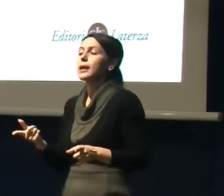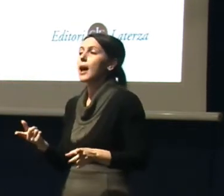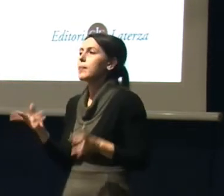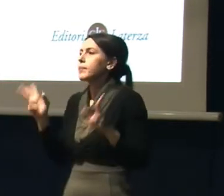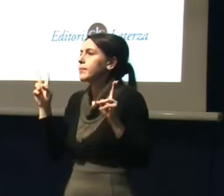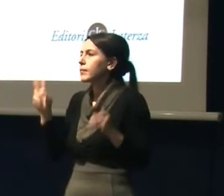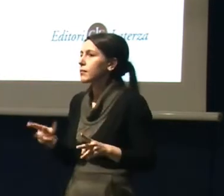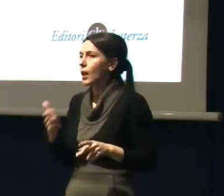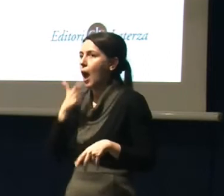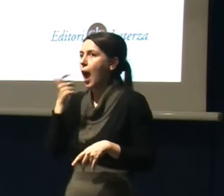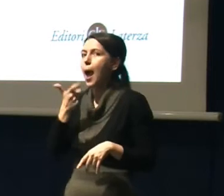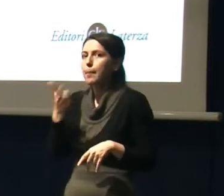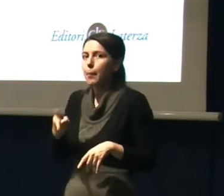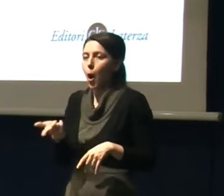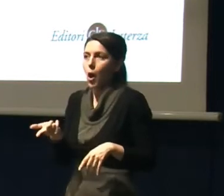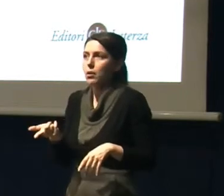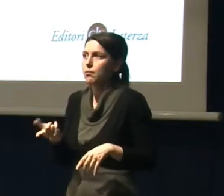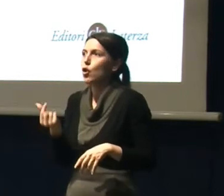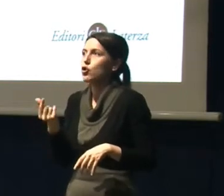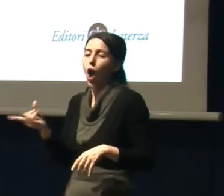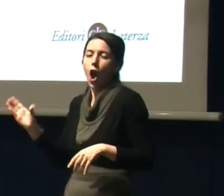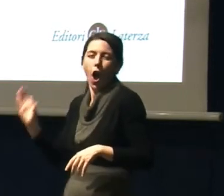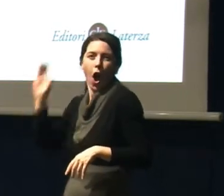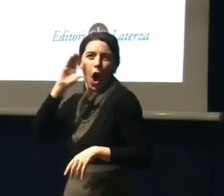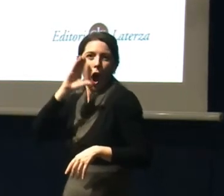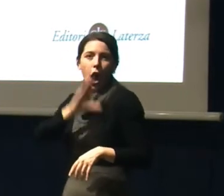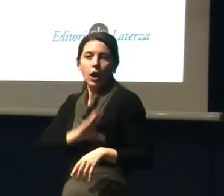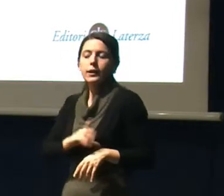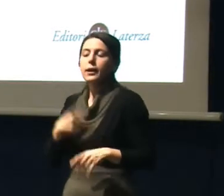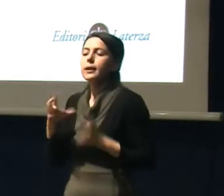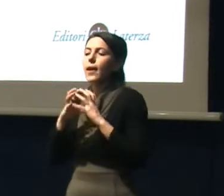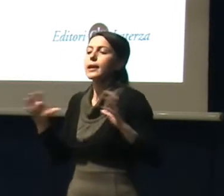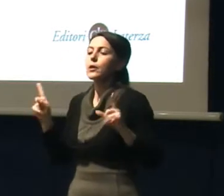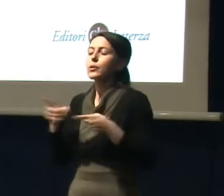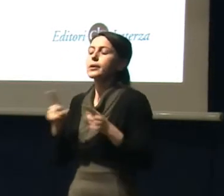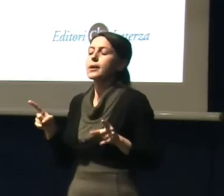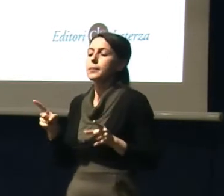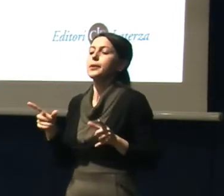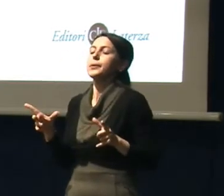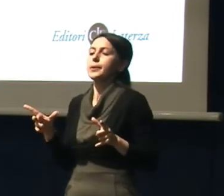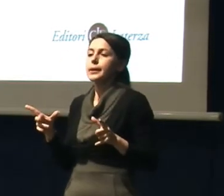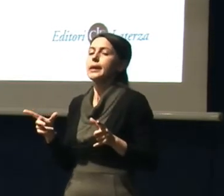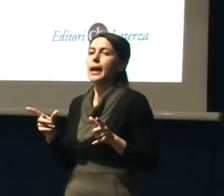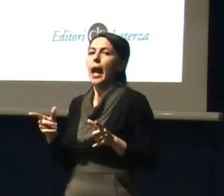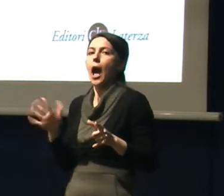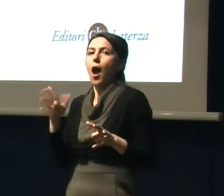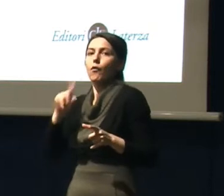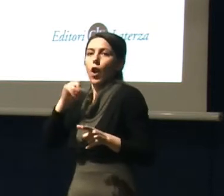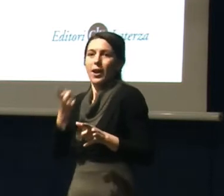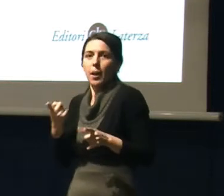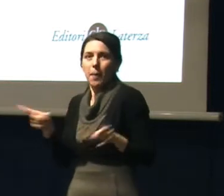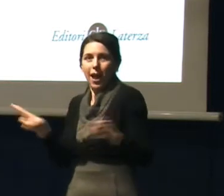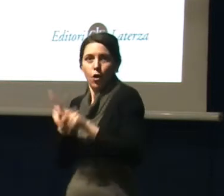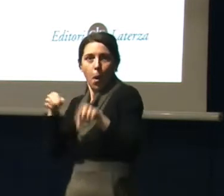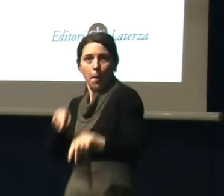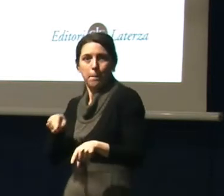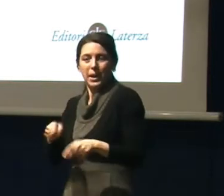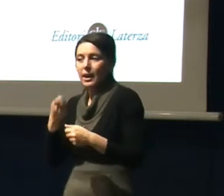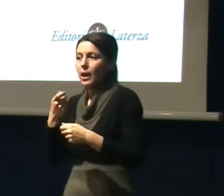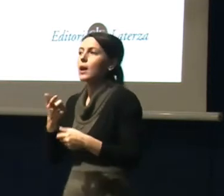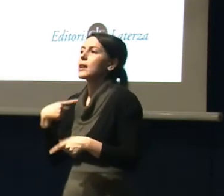realtà la apple aveva tantissimi soldi fino a quando dei casi di scordati che sono rese conto che si attrezzavano anche loro a farlo in quel modo lì a